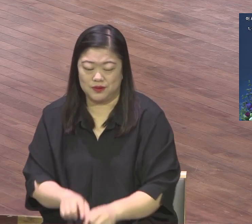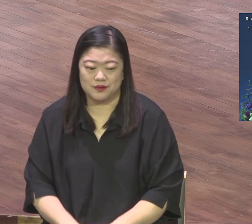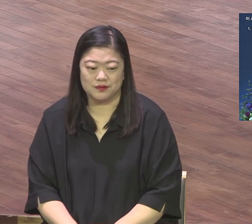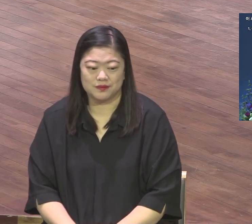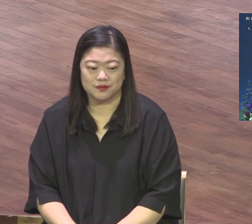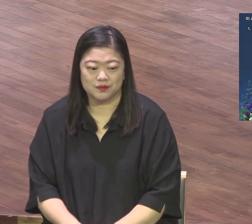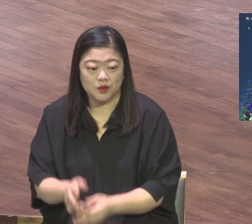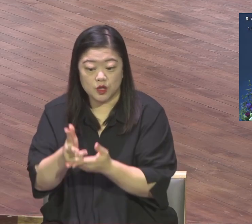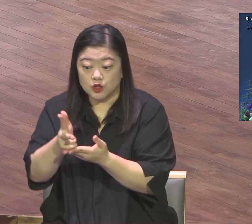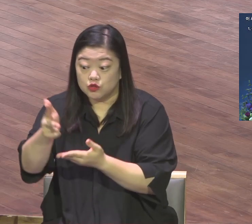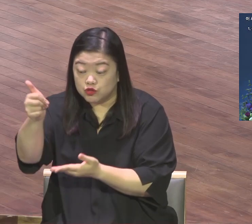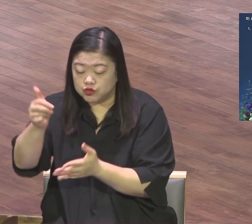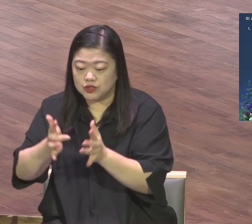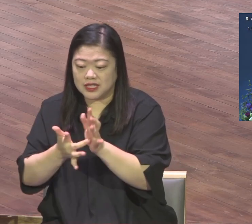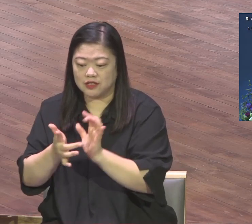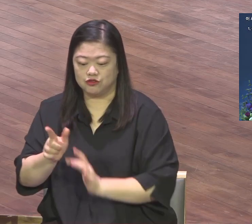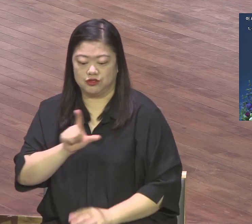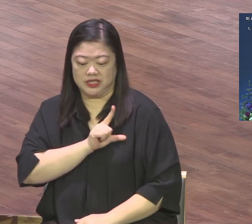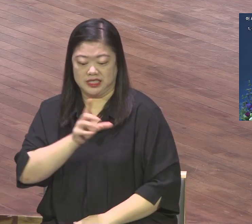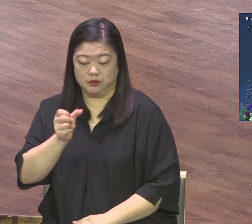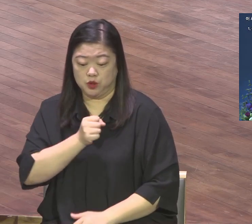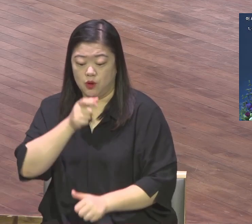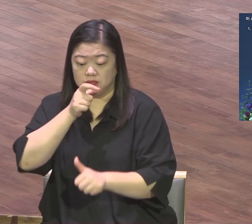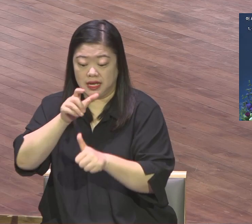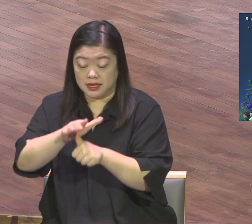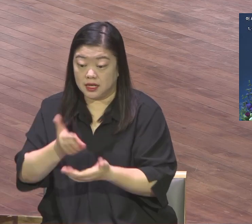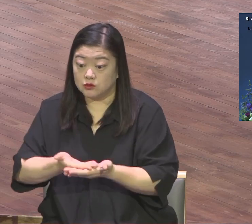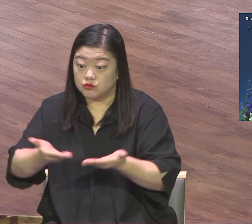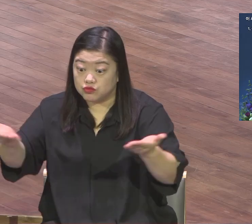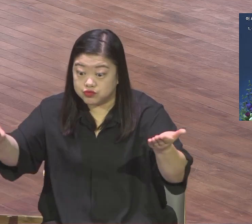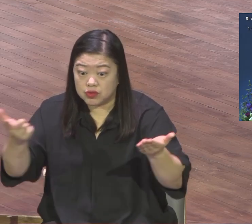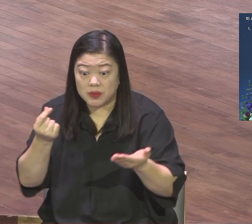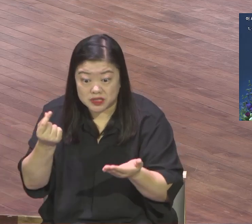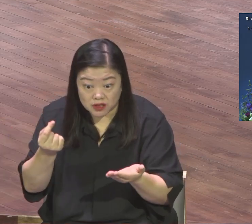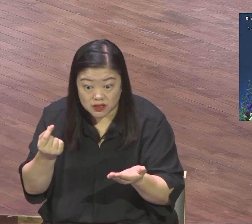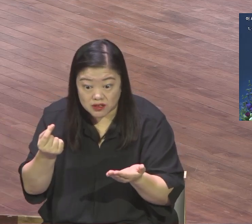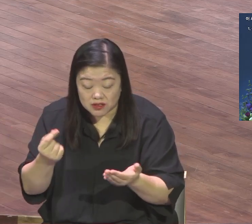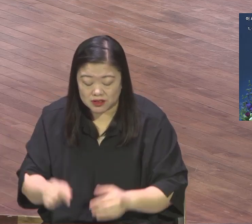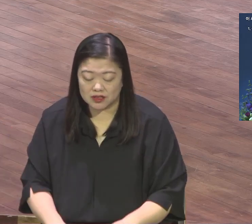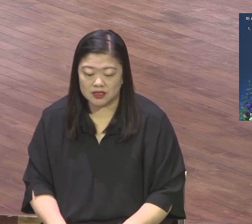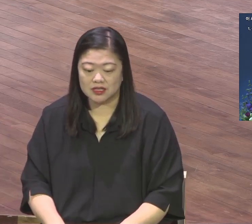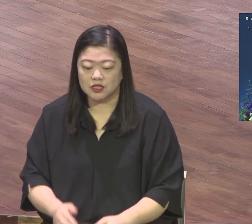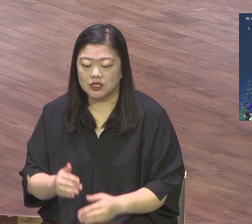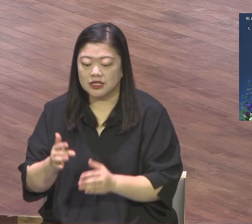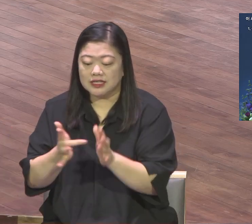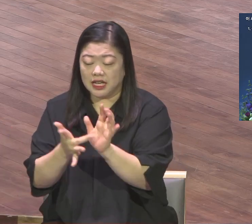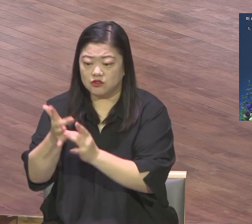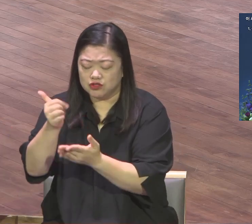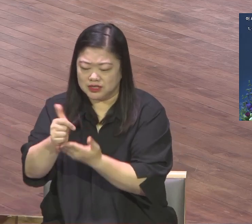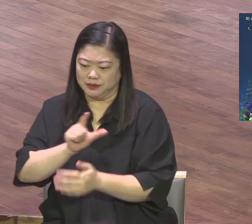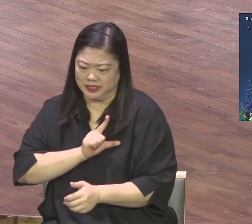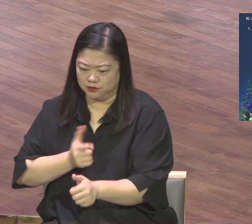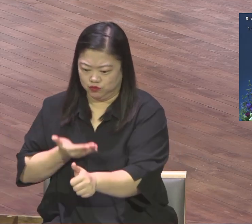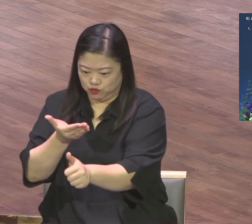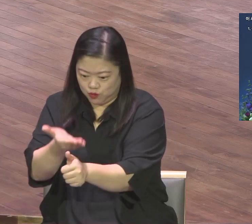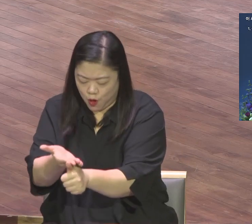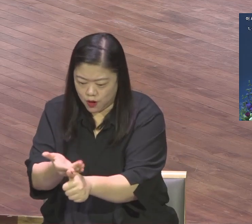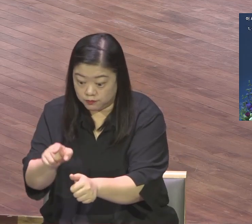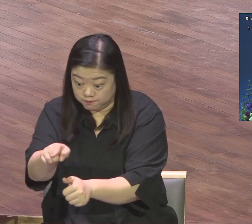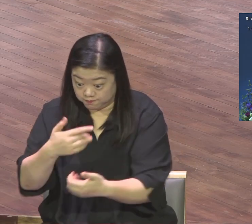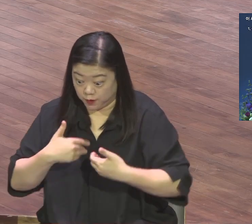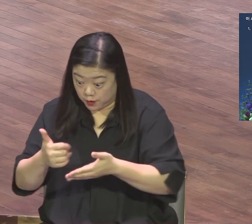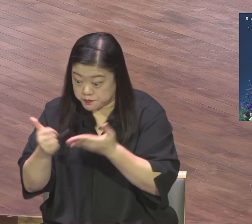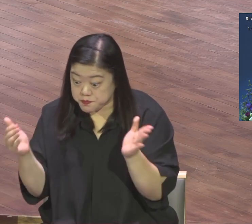예수 이름으로 세례를 받으라. 그래. 주 예수 이름으로 세례를 받으라. 이렇게 되면요. 주의 성령께서 내주하시죠.